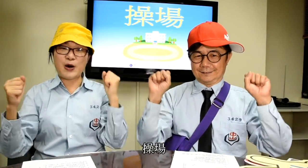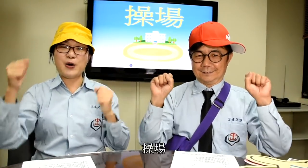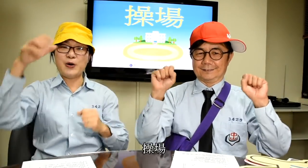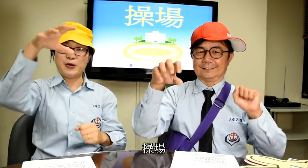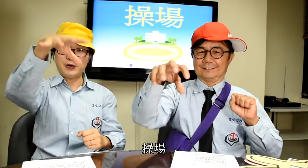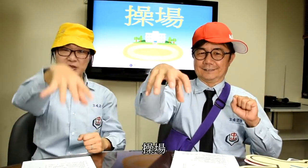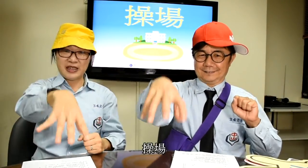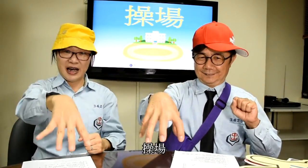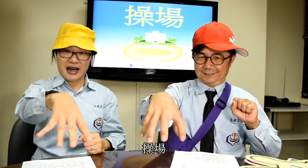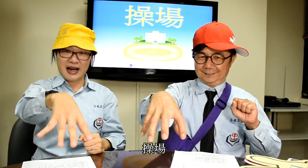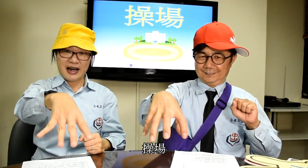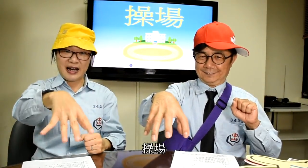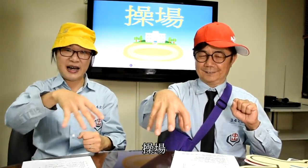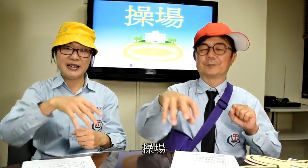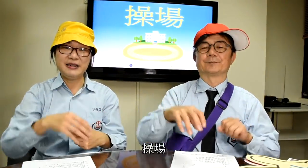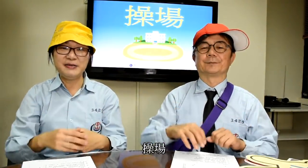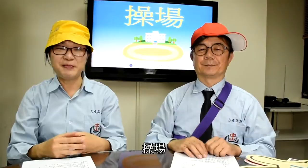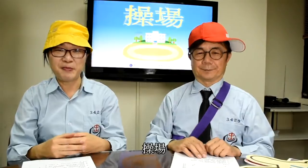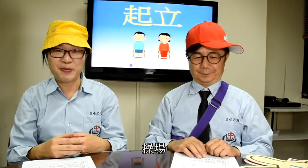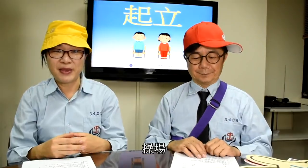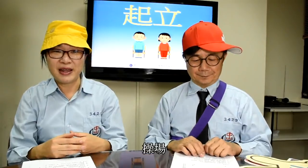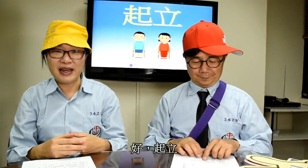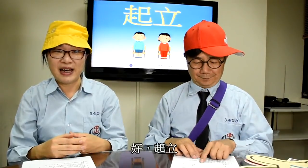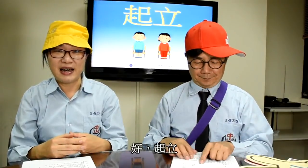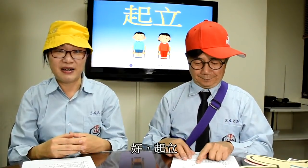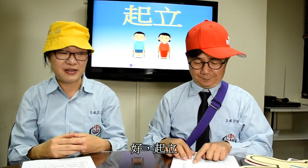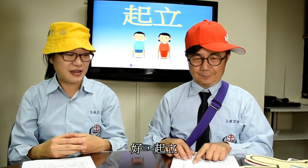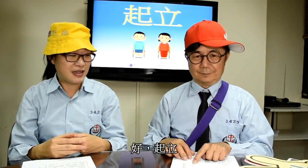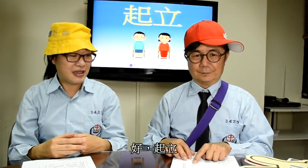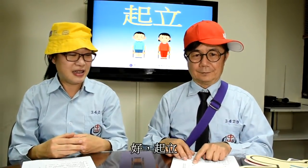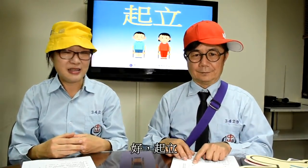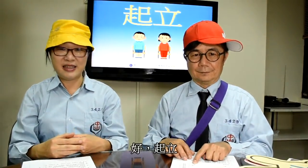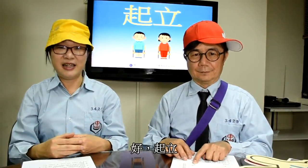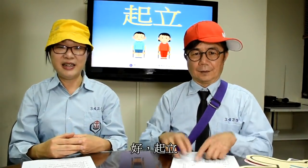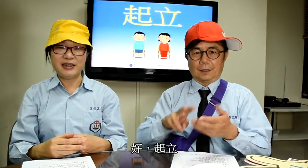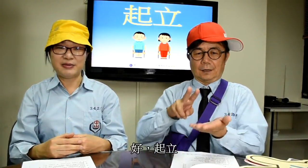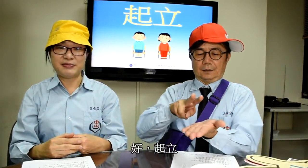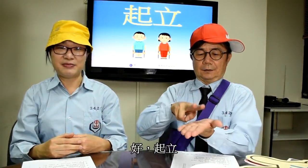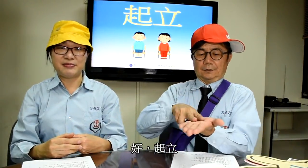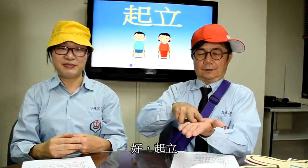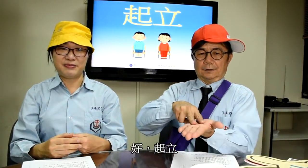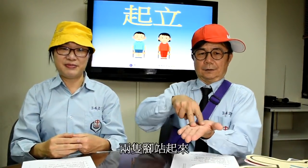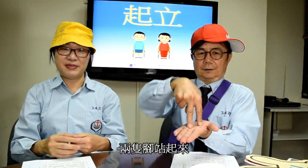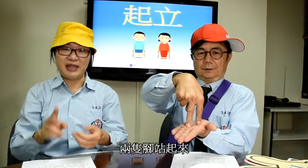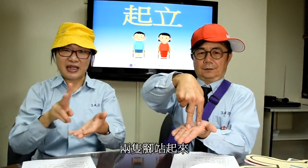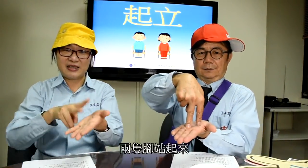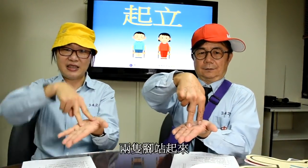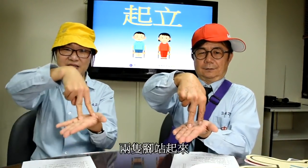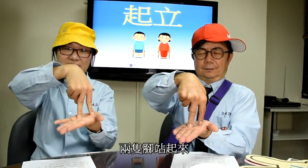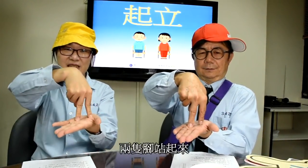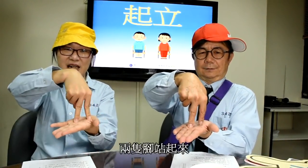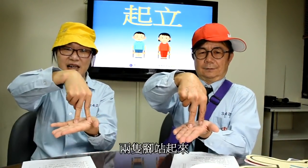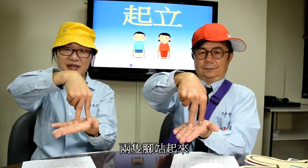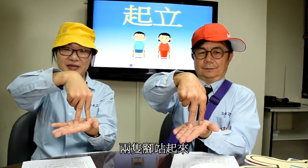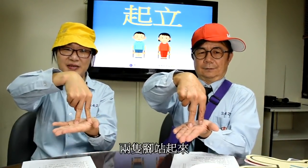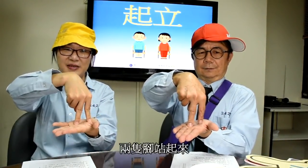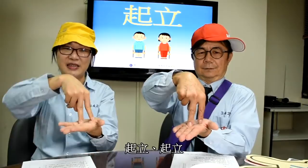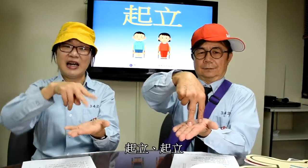操场。好，起立，两只脚站起来，哎，起